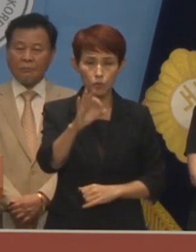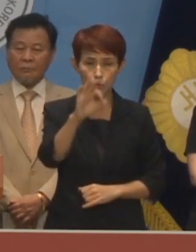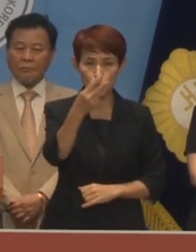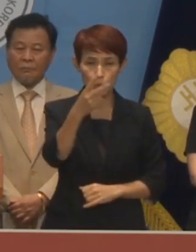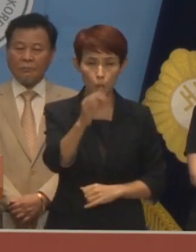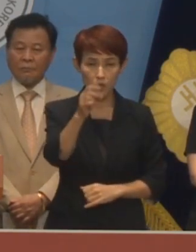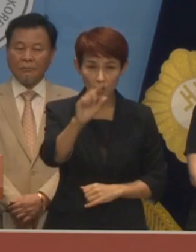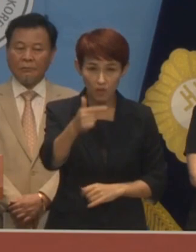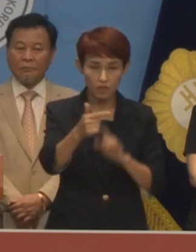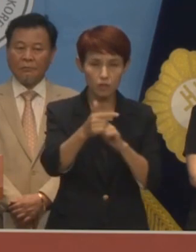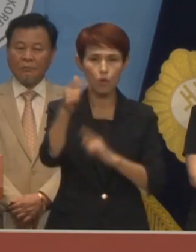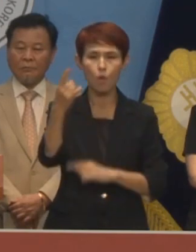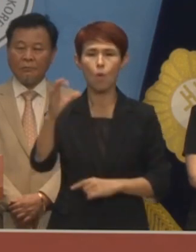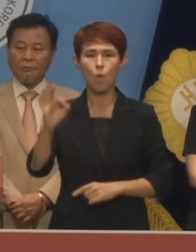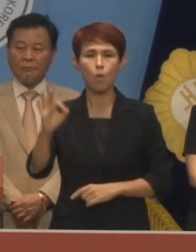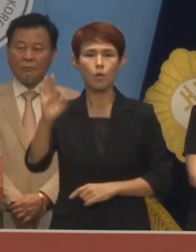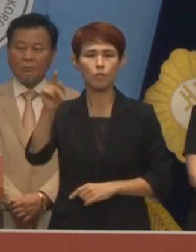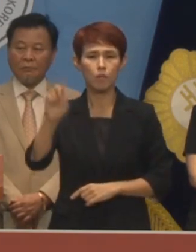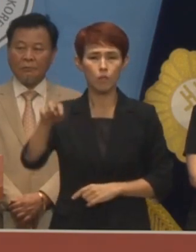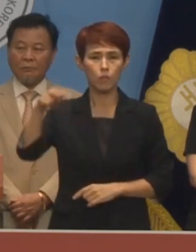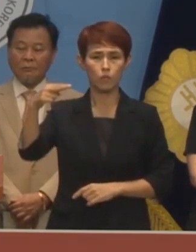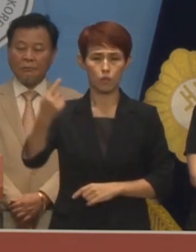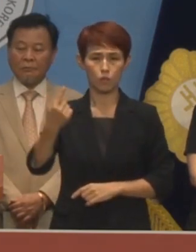흉상이 호국의 요람인 육사에